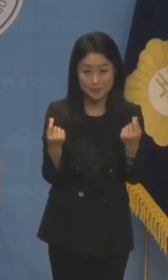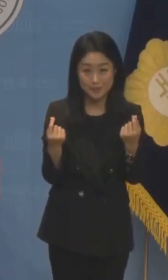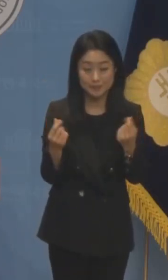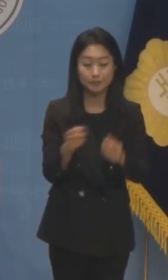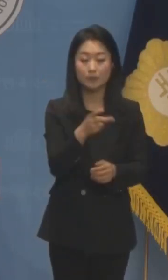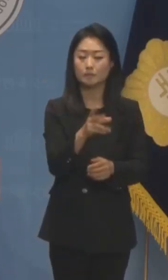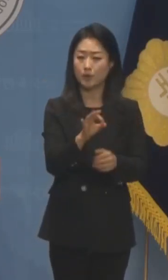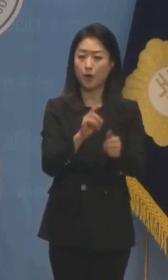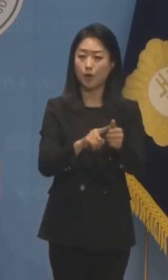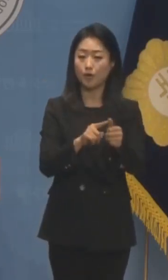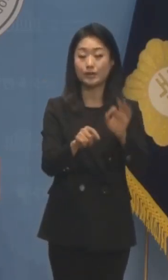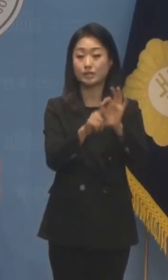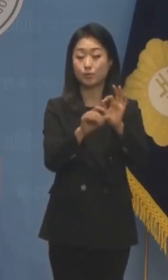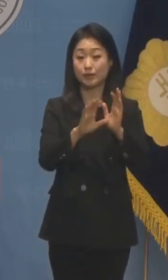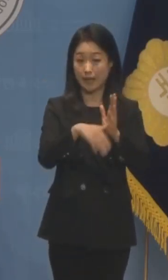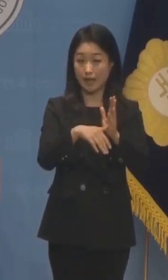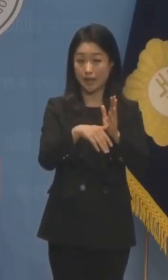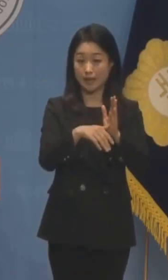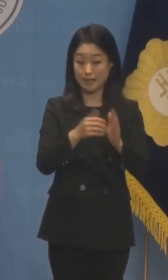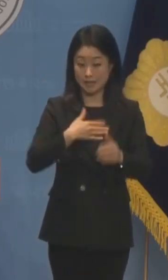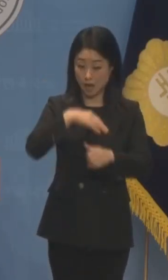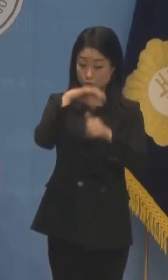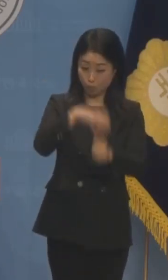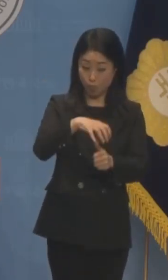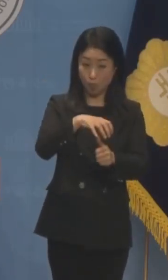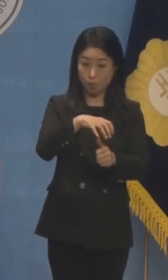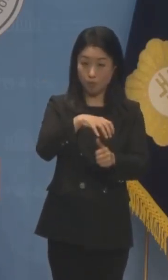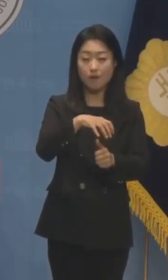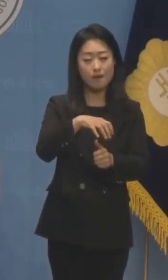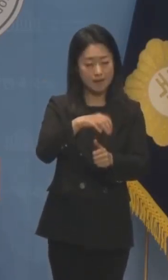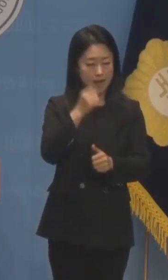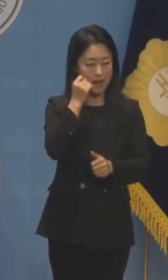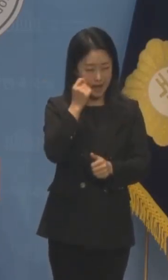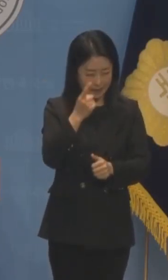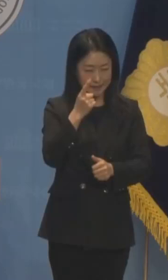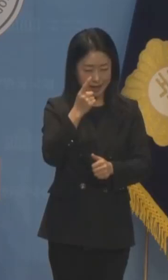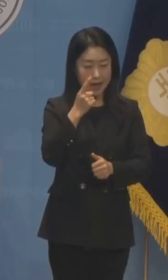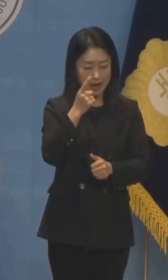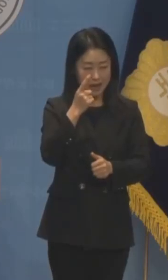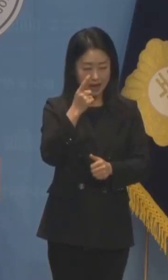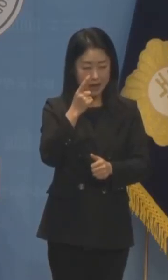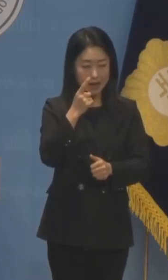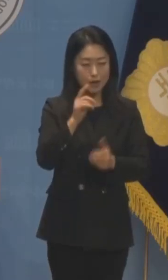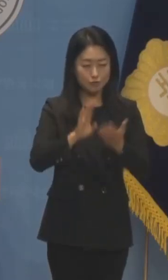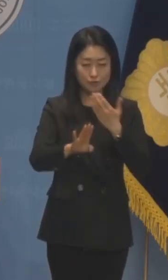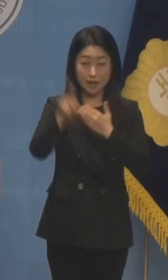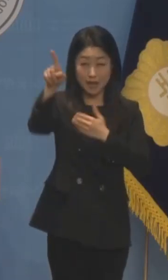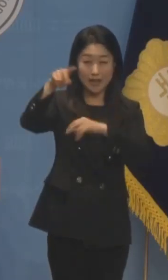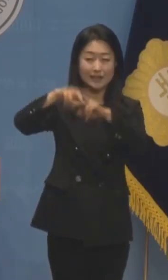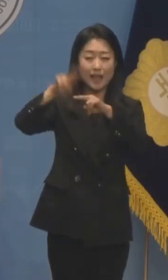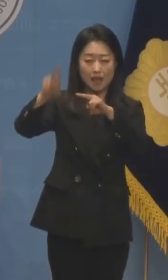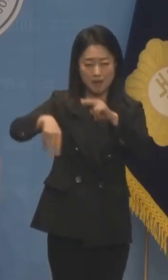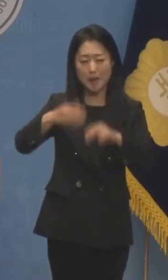명 씨가 지난 10월 나를 구속하면 한 달이면 하야하고 탄핵일 텐데